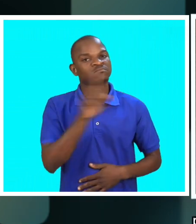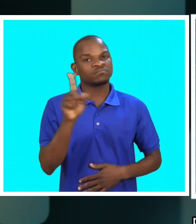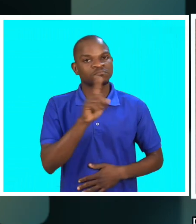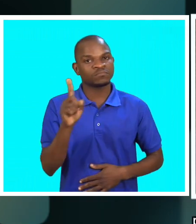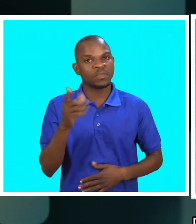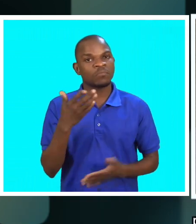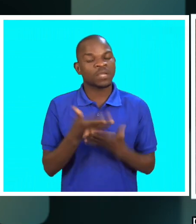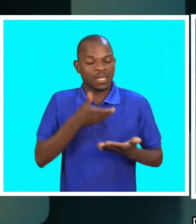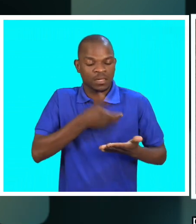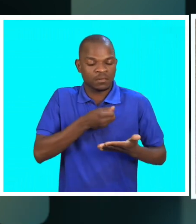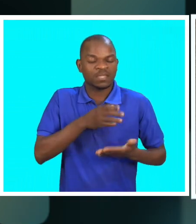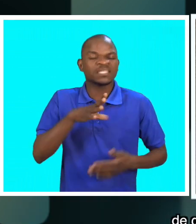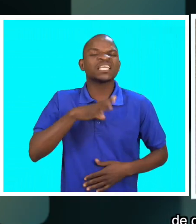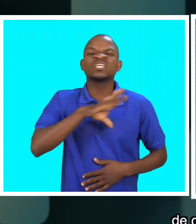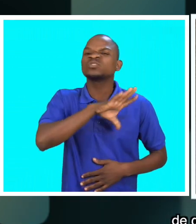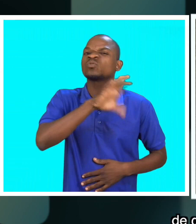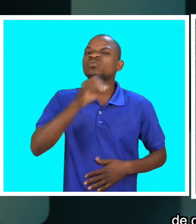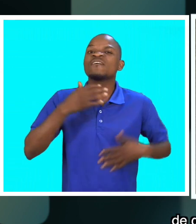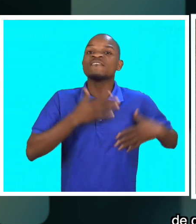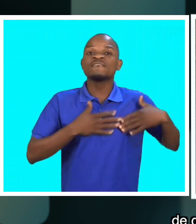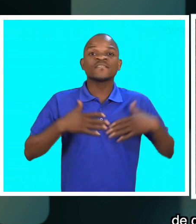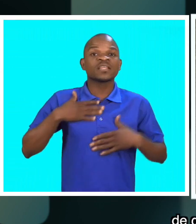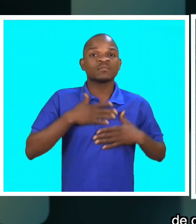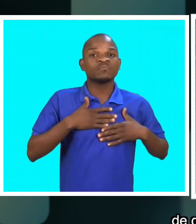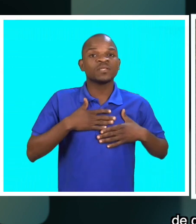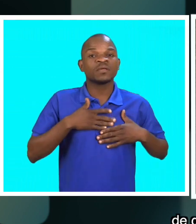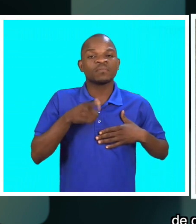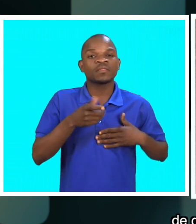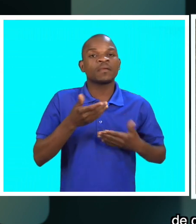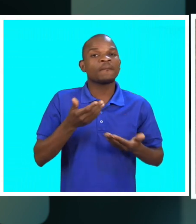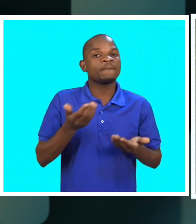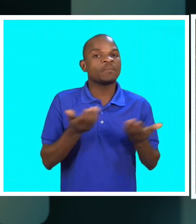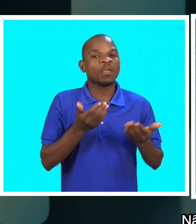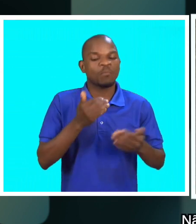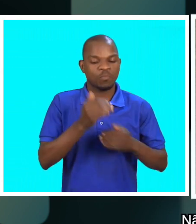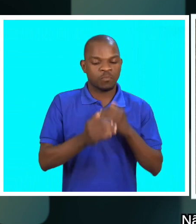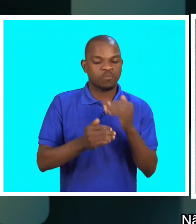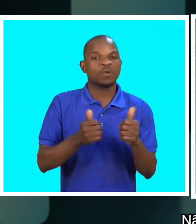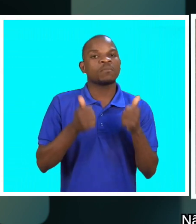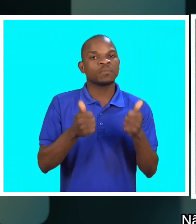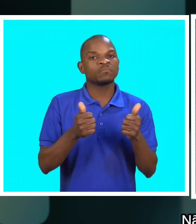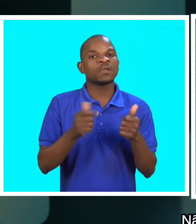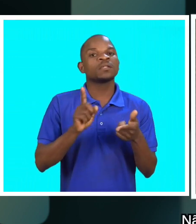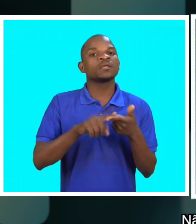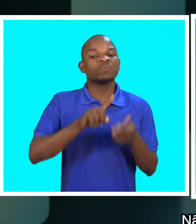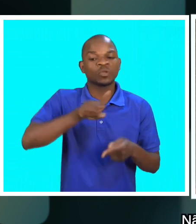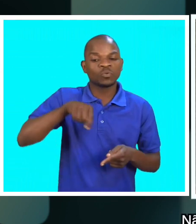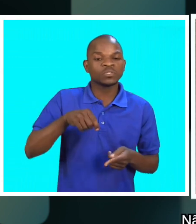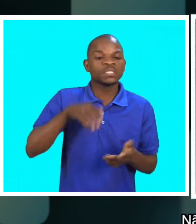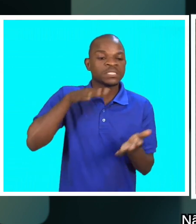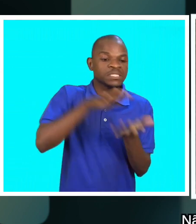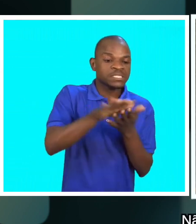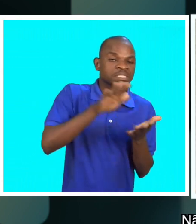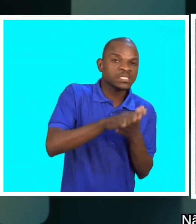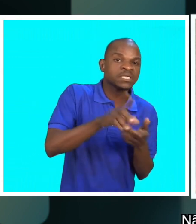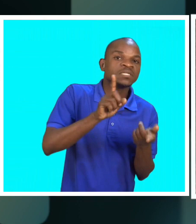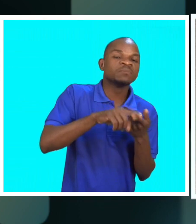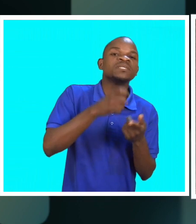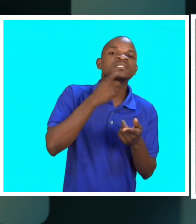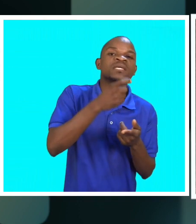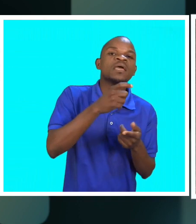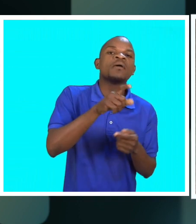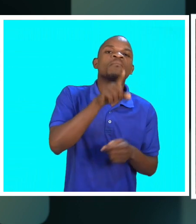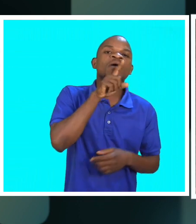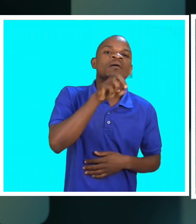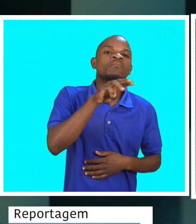contém todos os nutrientes que o bebê necessita para um correto desenvolvimento. Nós não aconselhamos e nem dizemos para que os pais ou